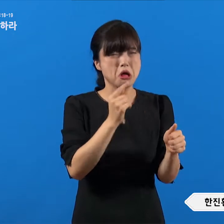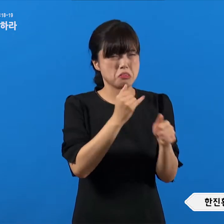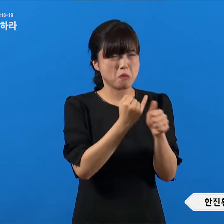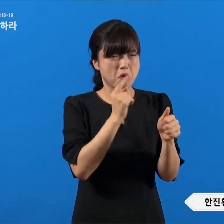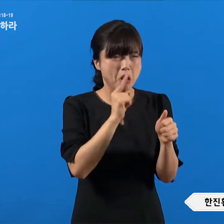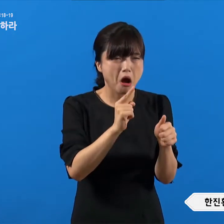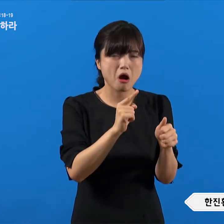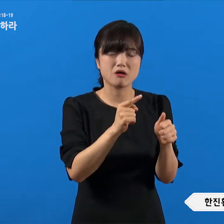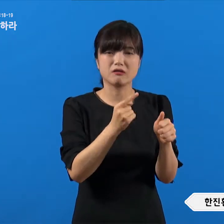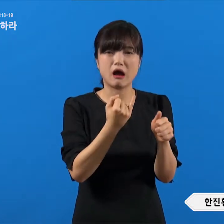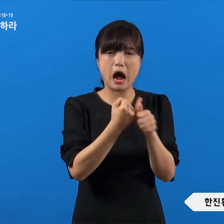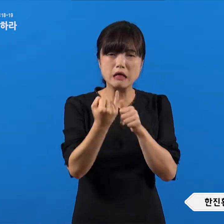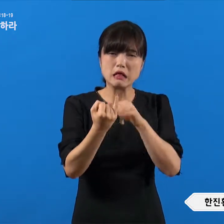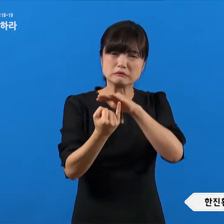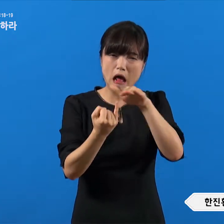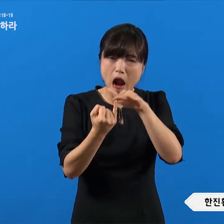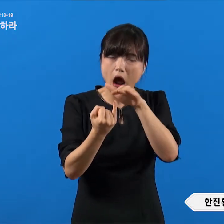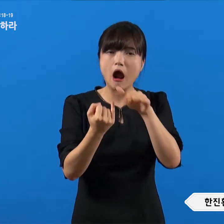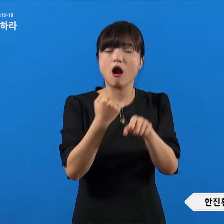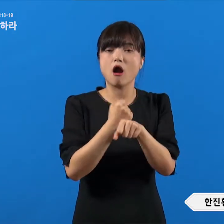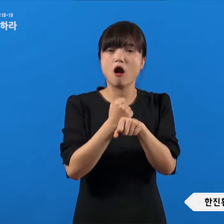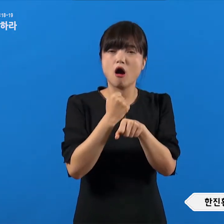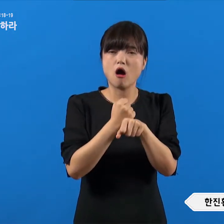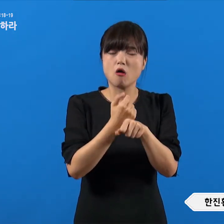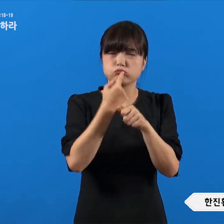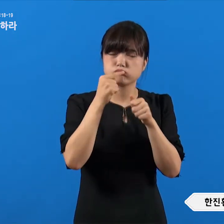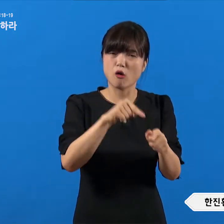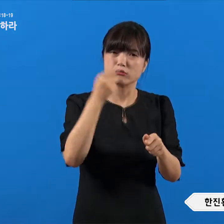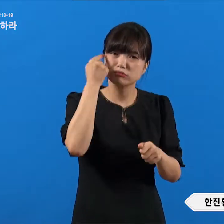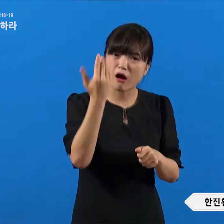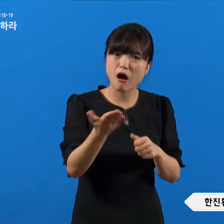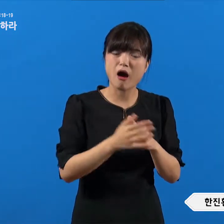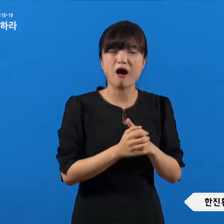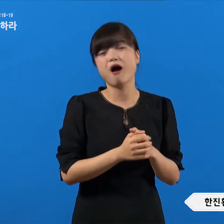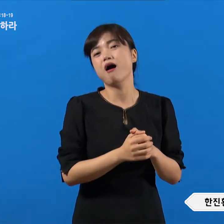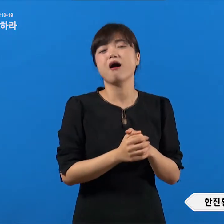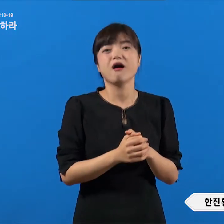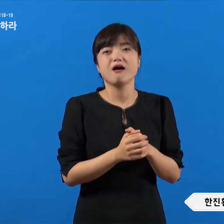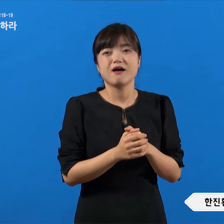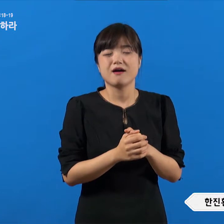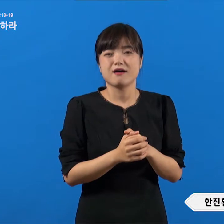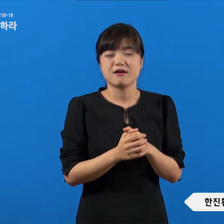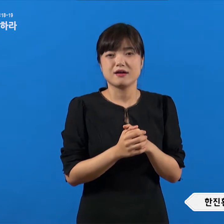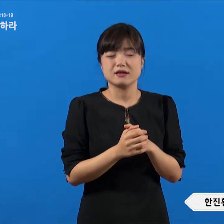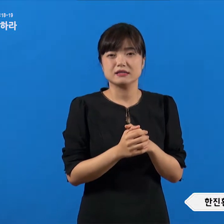향해서 아내를 아가페의 사랑으로 사랑하라 그렇게 강조했을까요?